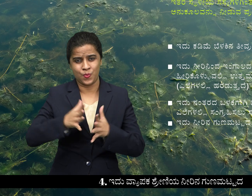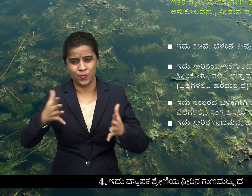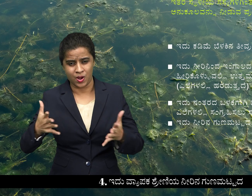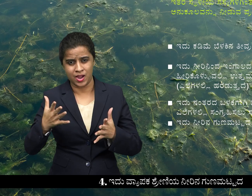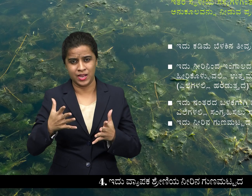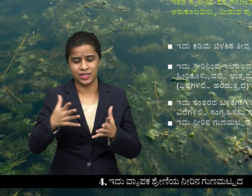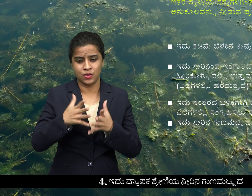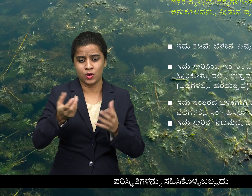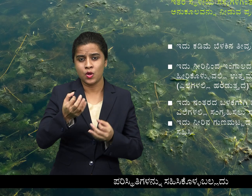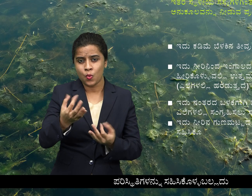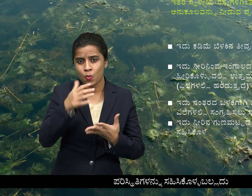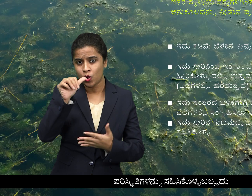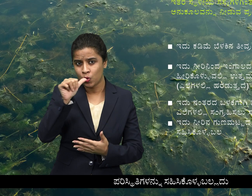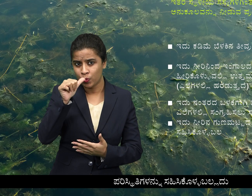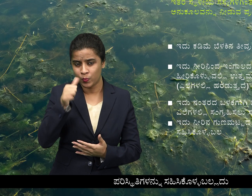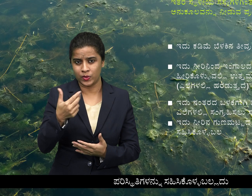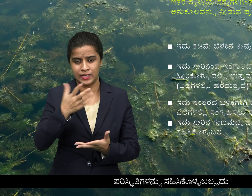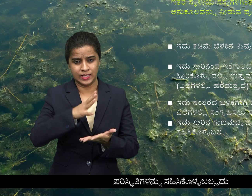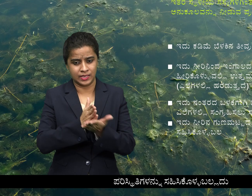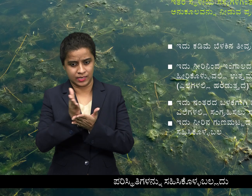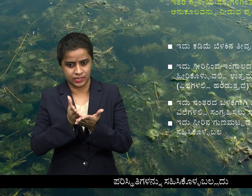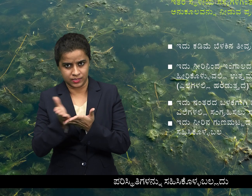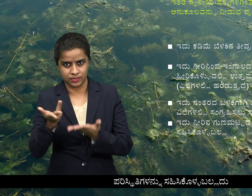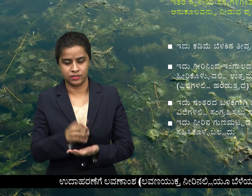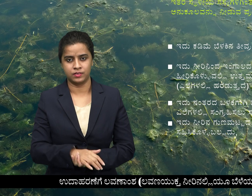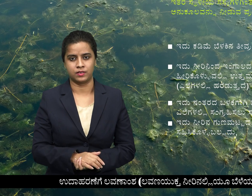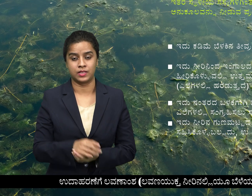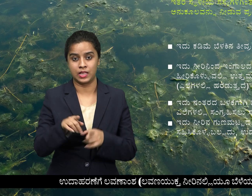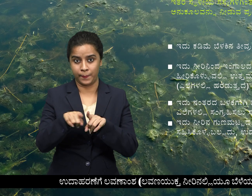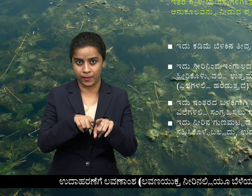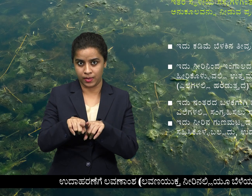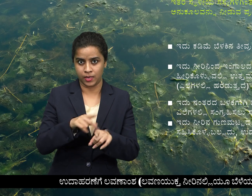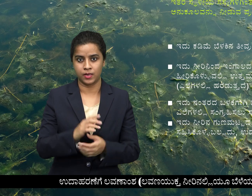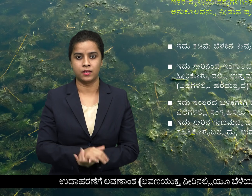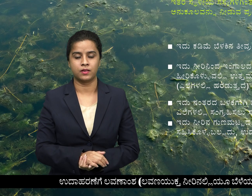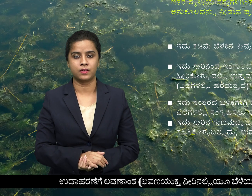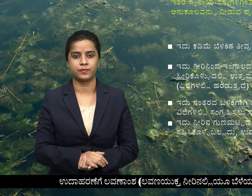ನೀರಿನ ಗುಣಮಟ್ಟದ ಪರಿಸ್ಥಿತಿಗಳನ್ನು ಸ್ಥಗಿಸಿಕೊಳ್ಳಬಲ್ಲದು. ಉದಾಹರಣೆಗೆ ಲವಣಾಂಶ.